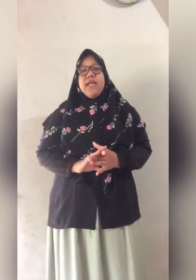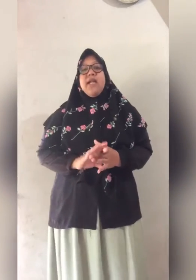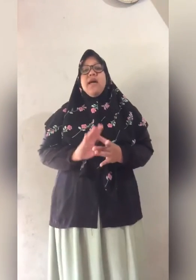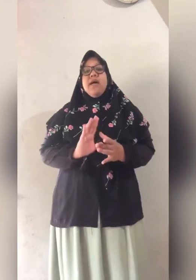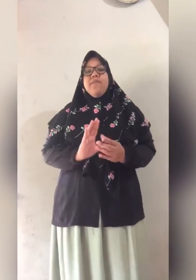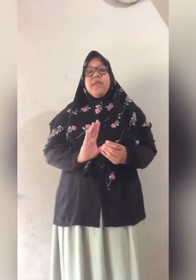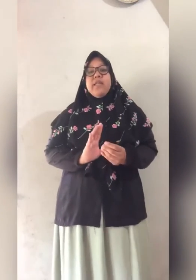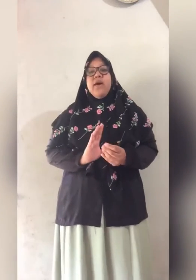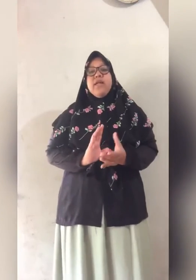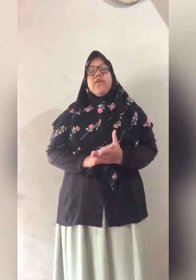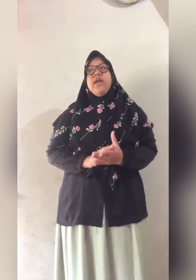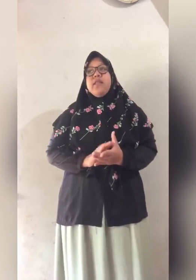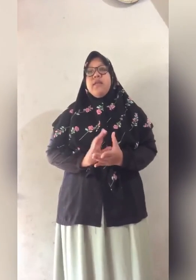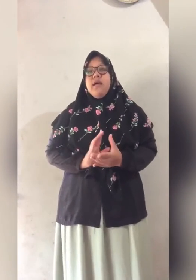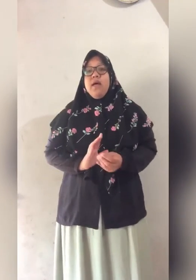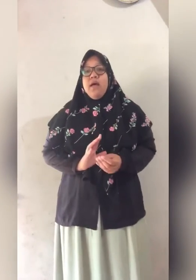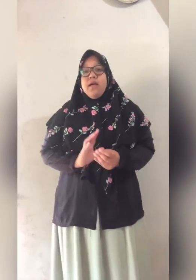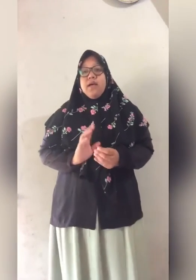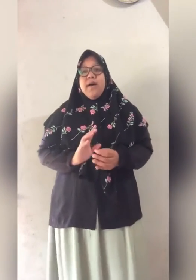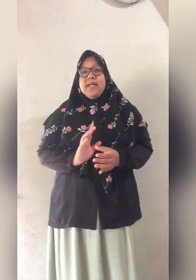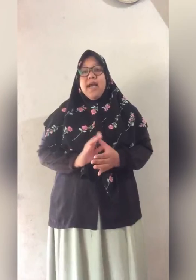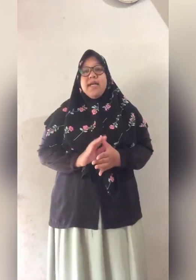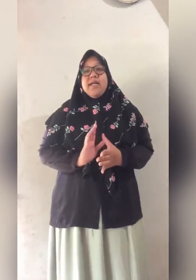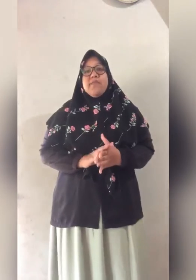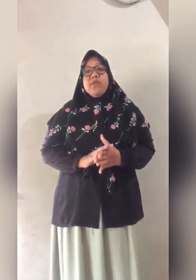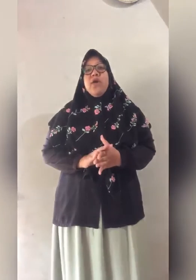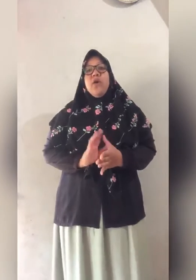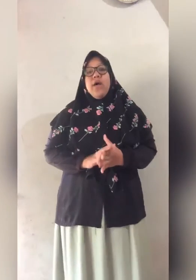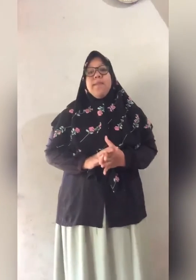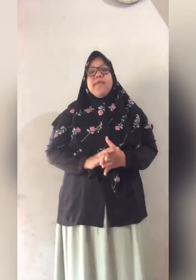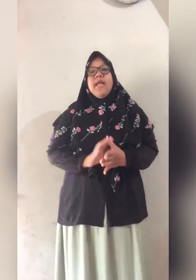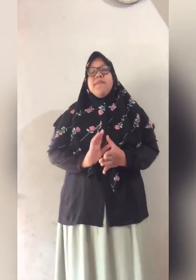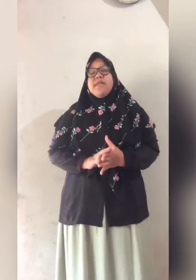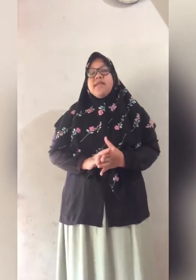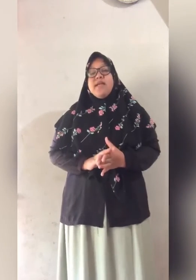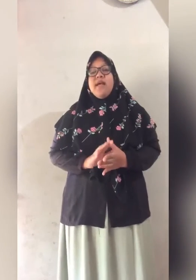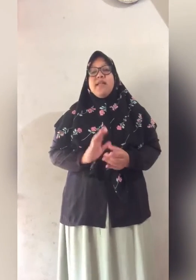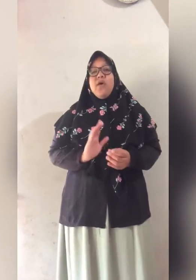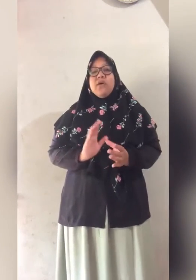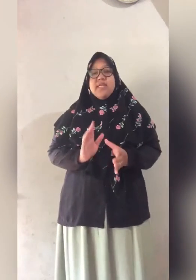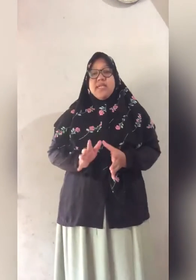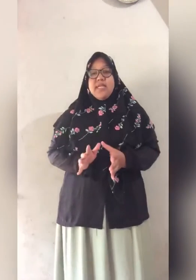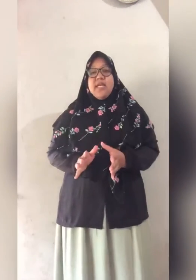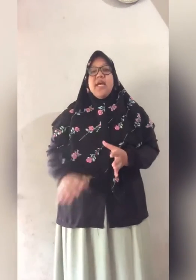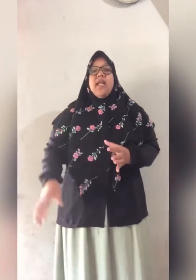Terminal atau elektroda gerbangnya adalah sepotong logam yang lapisannya dioksidasi.